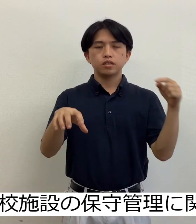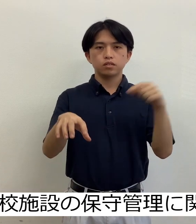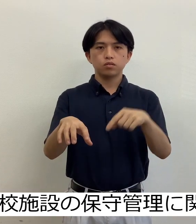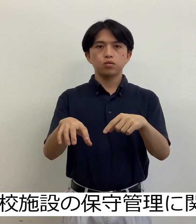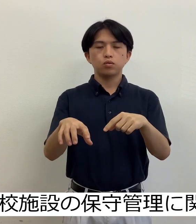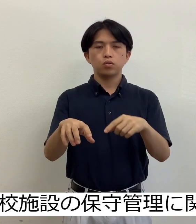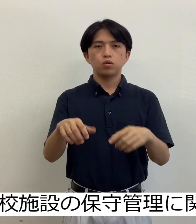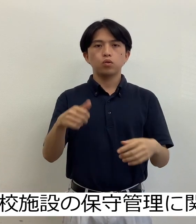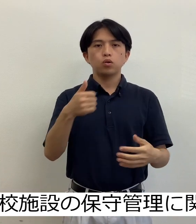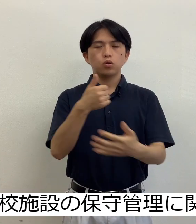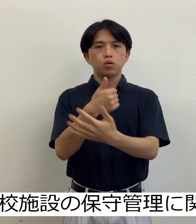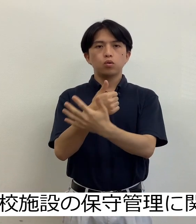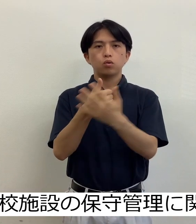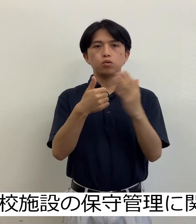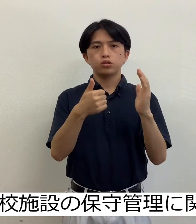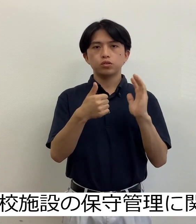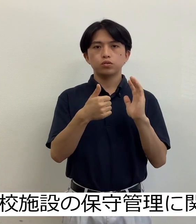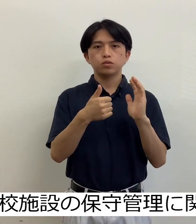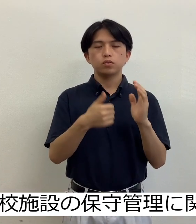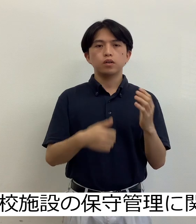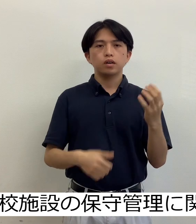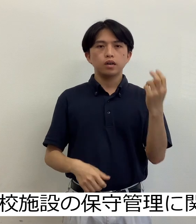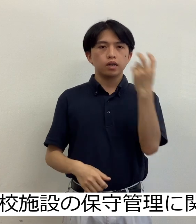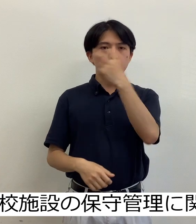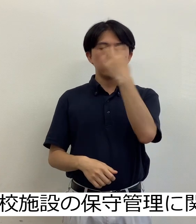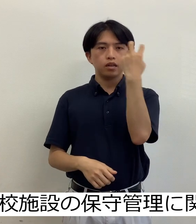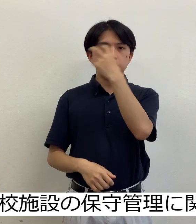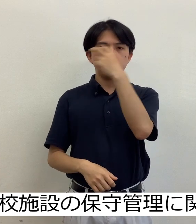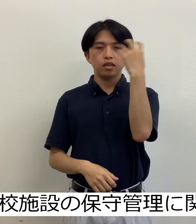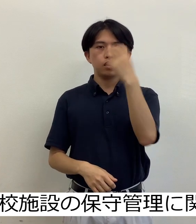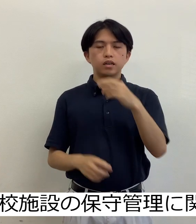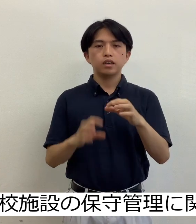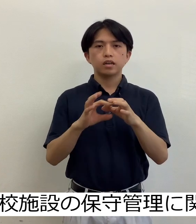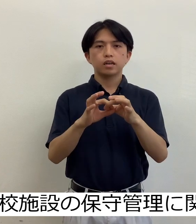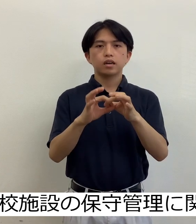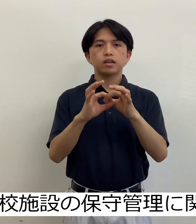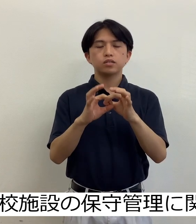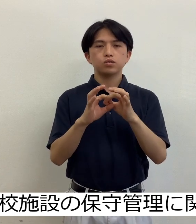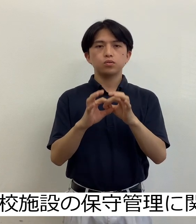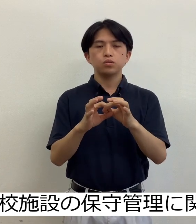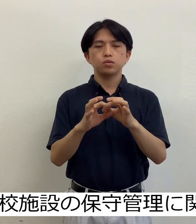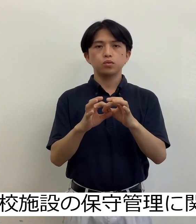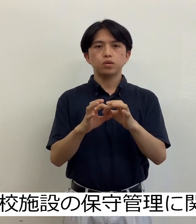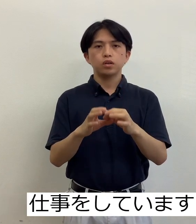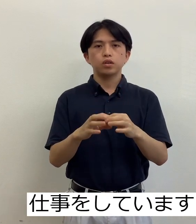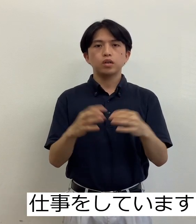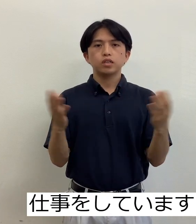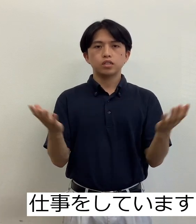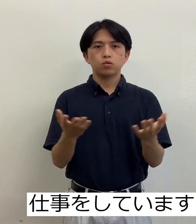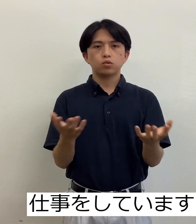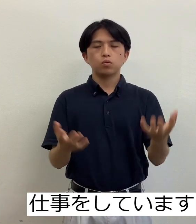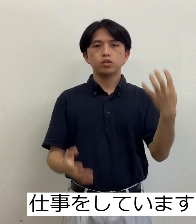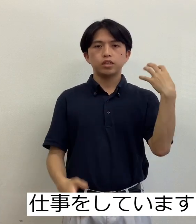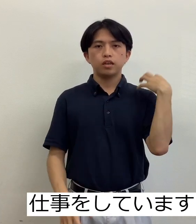の保守管理に関する仕事をしています